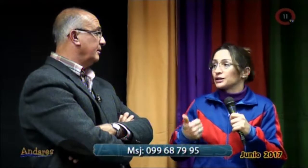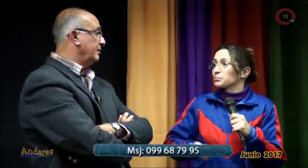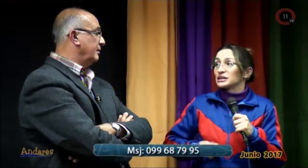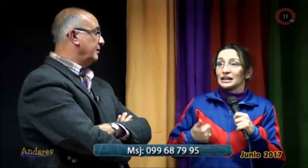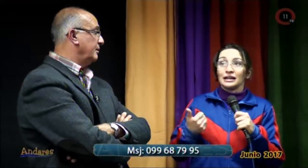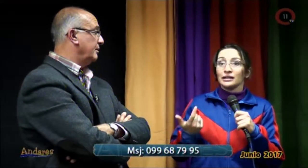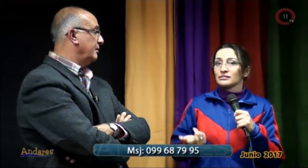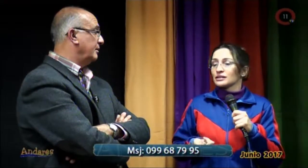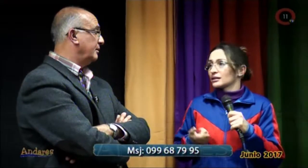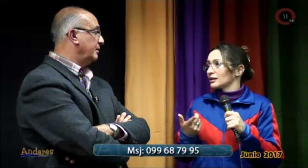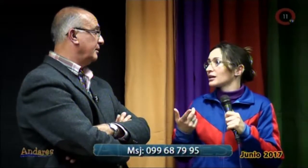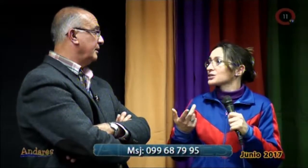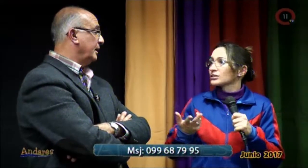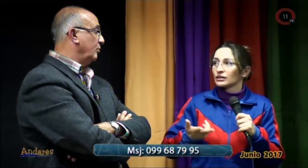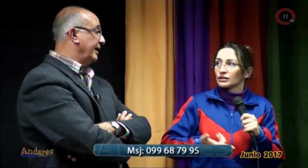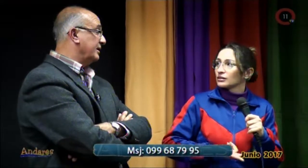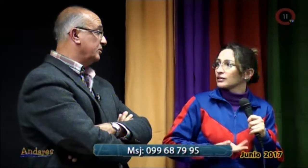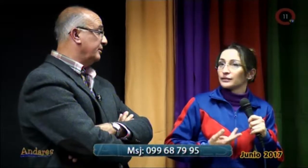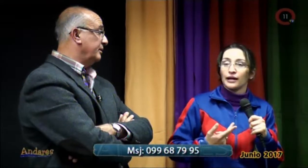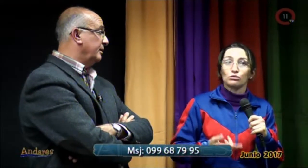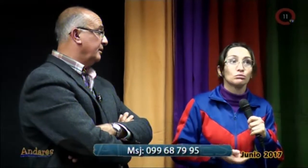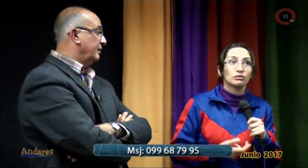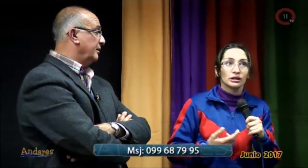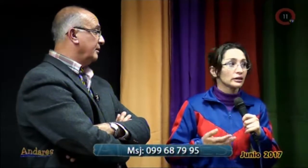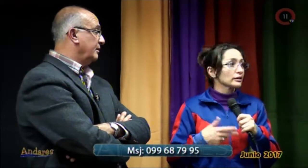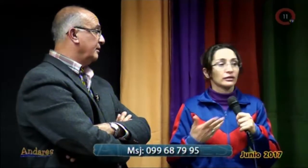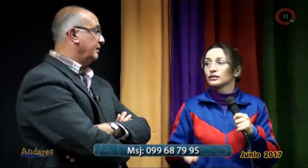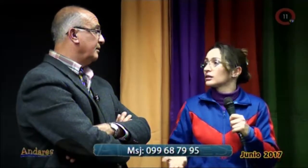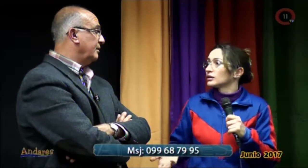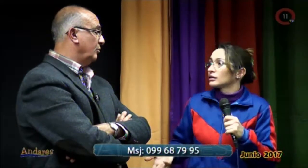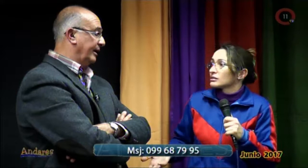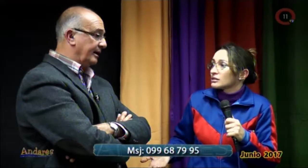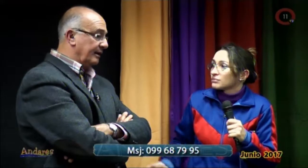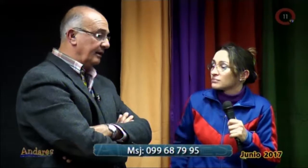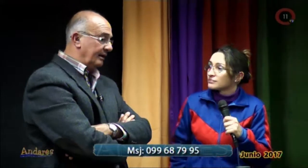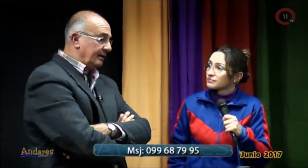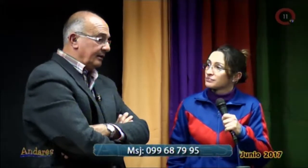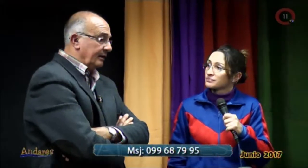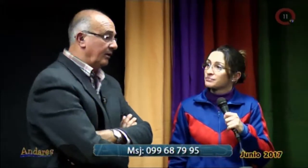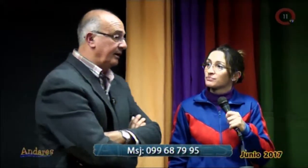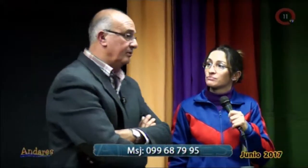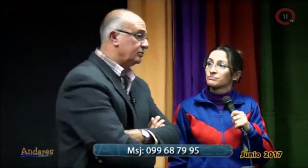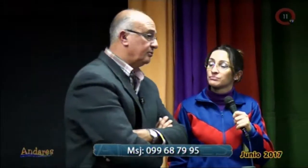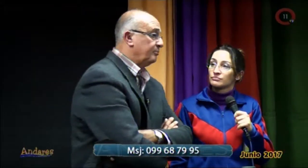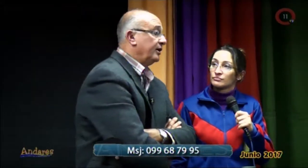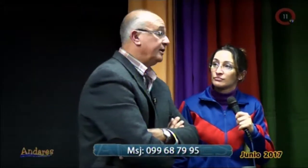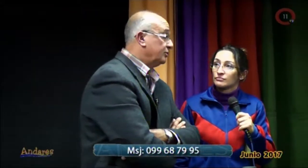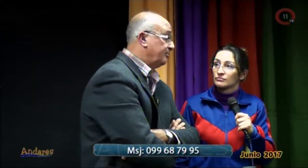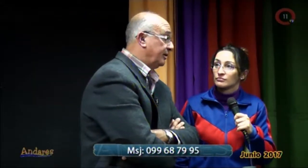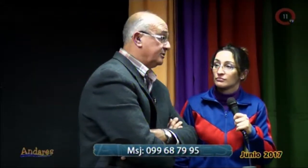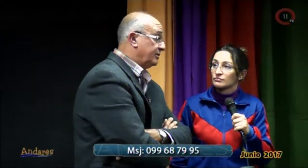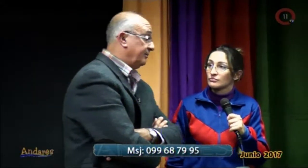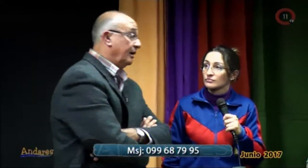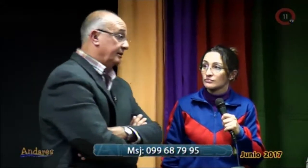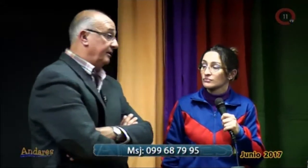hospitales En la calle En lugares que son En la UTE Lugares que en realidad Tiene cualquiera de nosotros Ellos